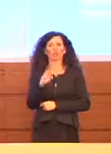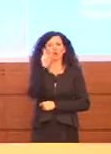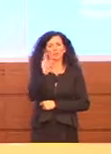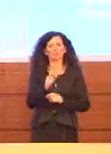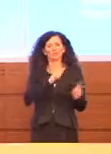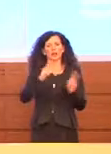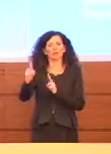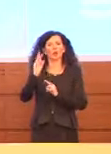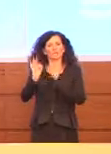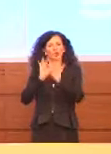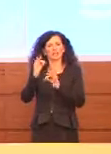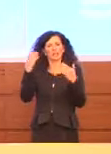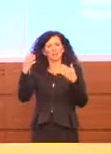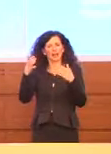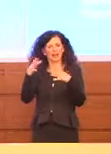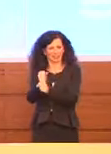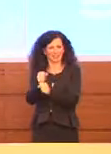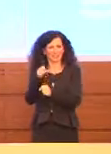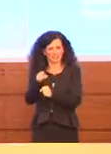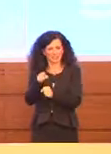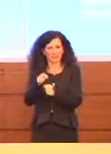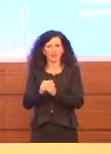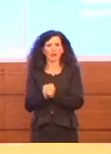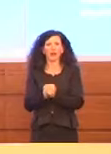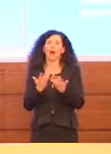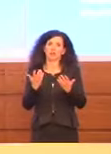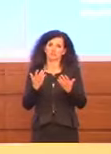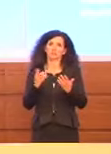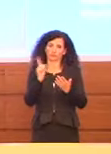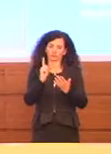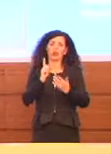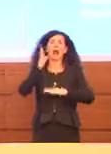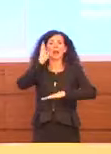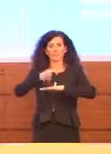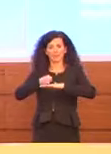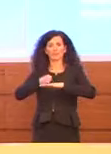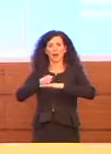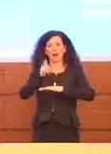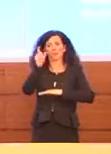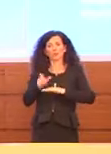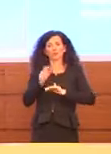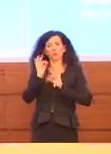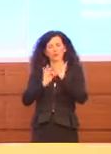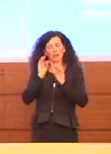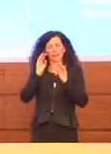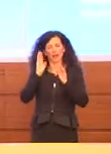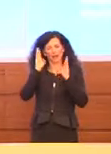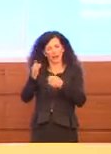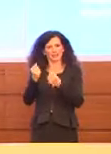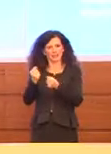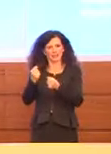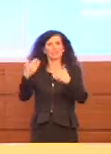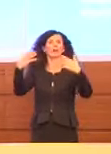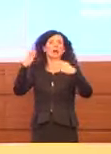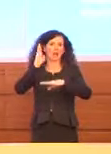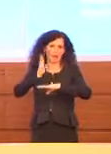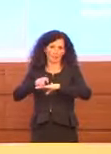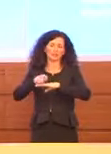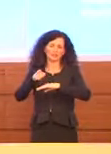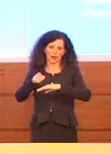abbiamo anzi della metà le persone in terapia intensiva e abbiamo ridotto significativamente